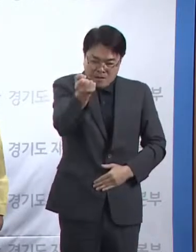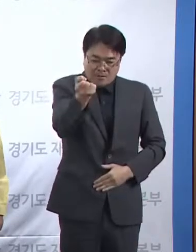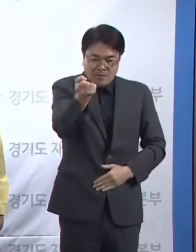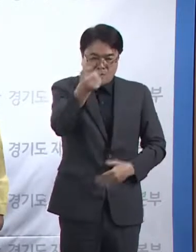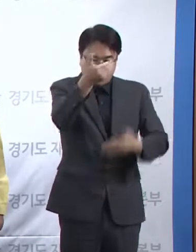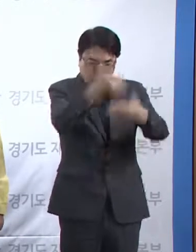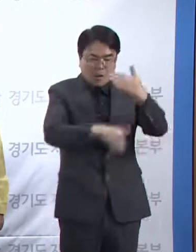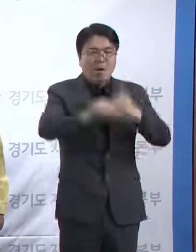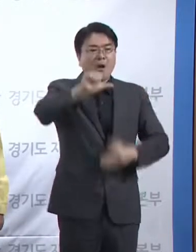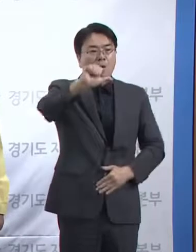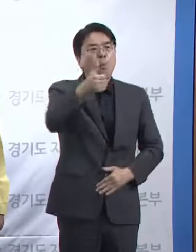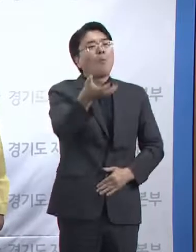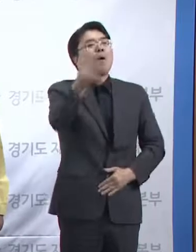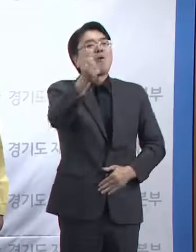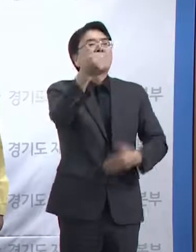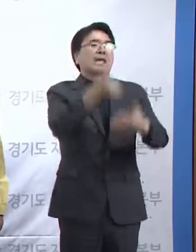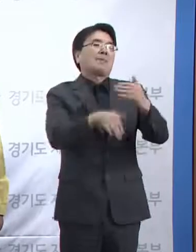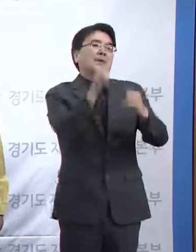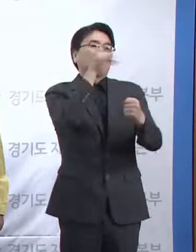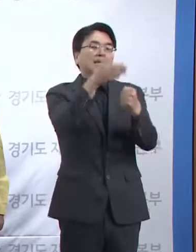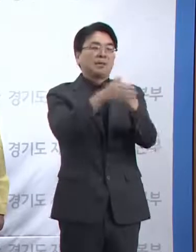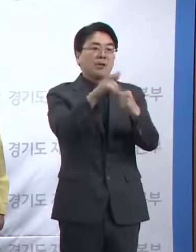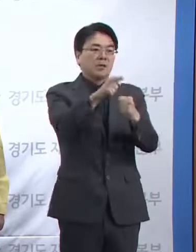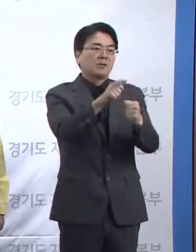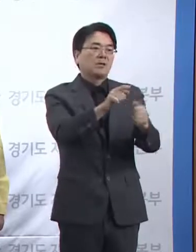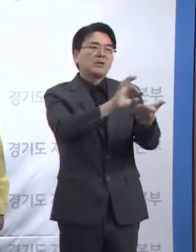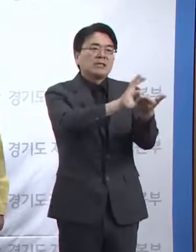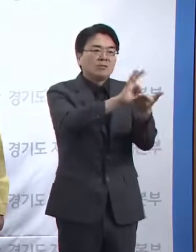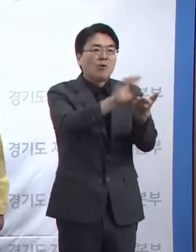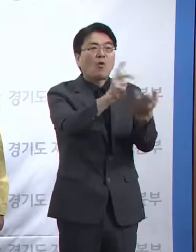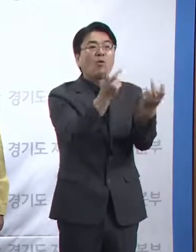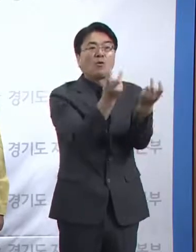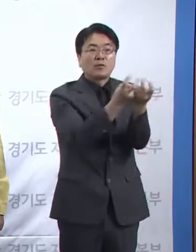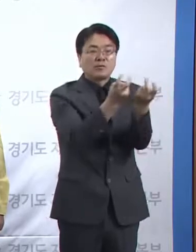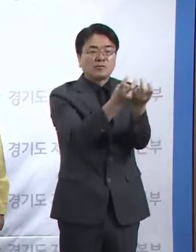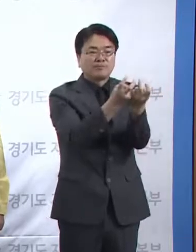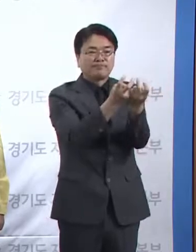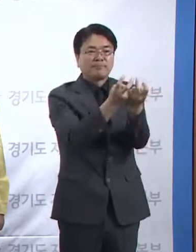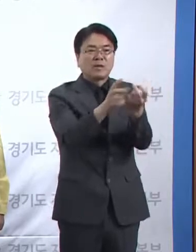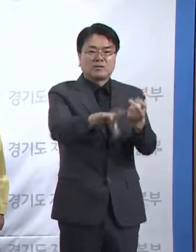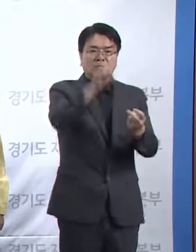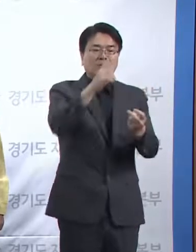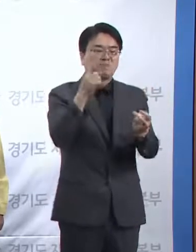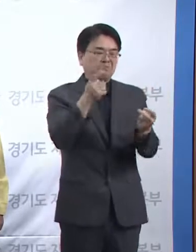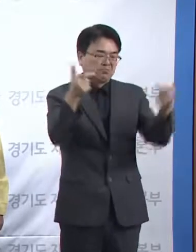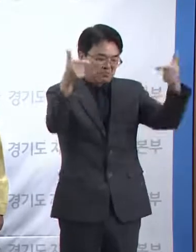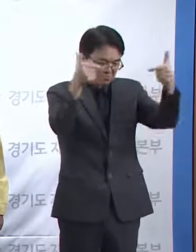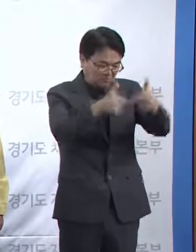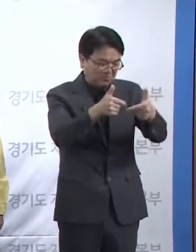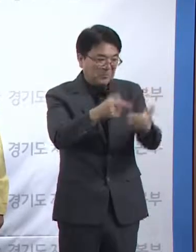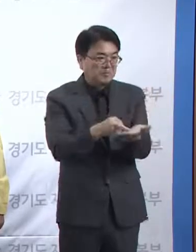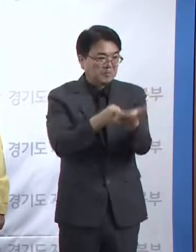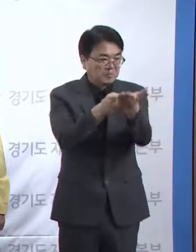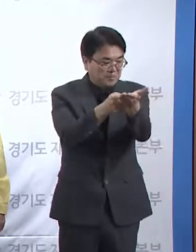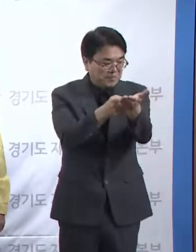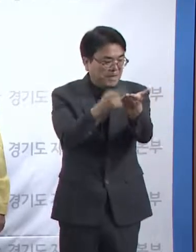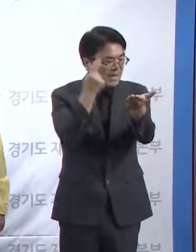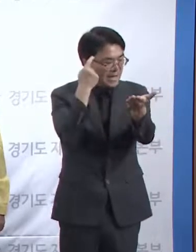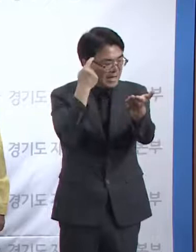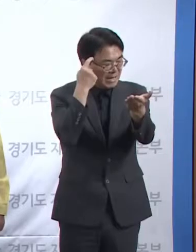집행 필요성이 사라져서 이 500억 원을 미래위기 대응을 위해 삭감하려고 이번 주경에 제시한 바가